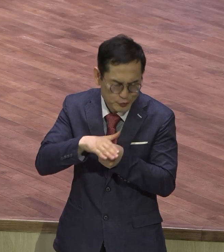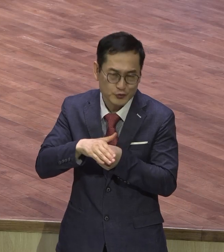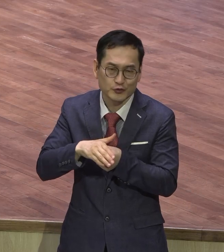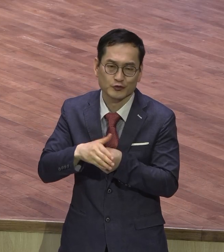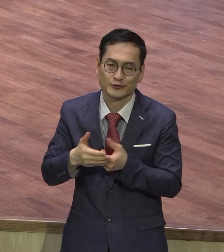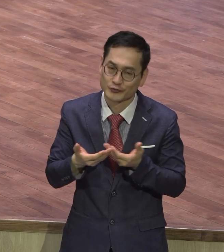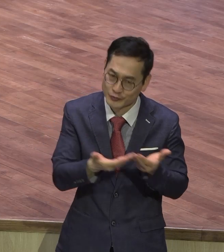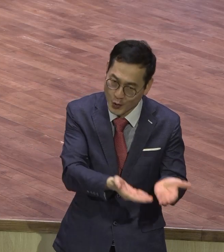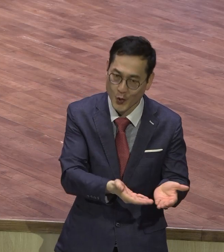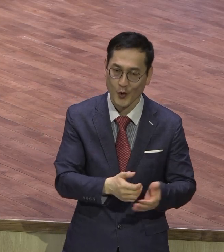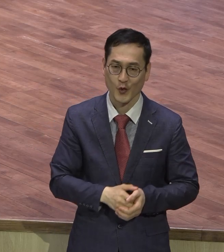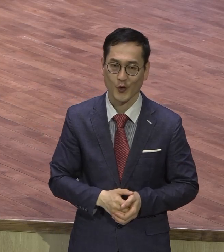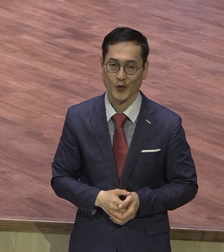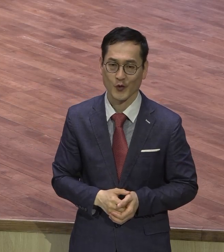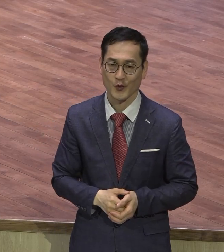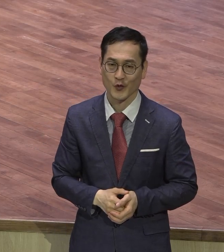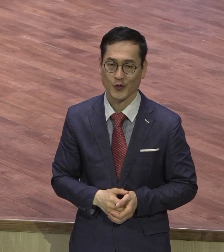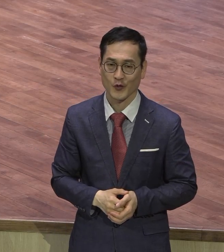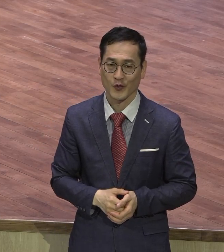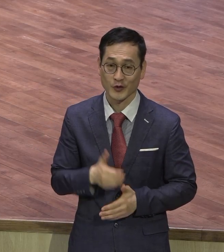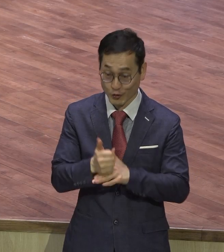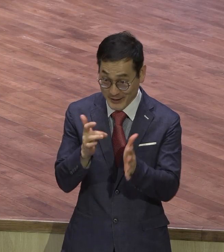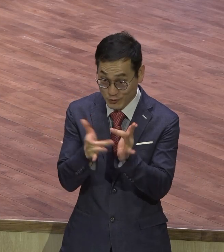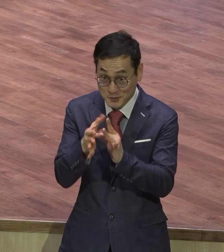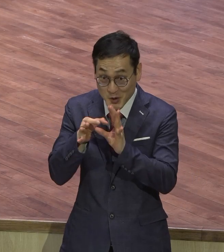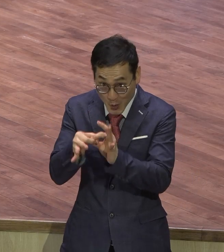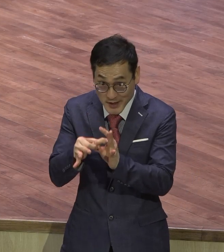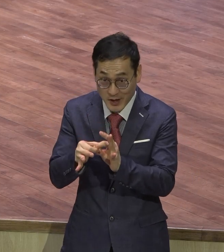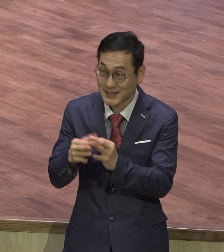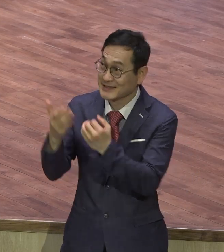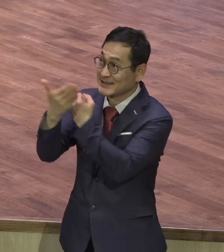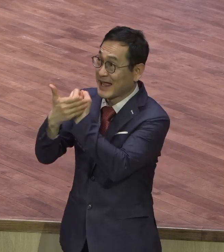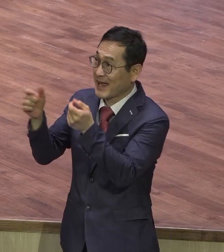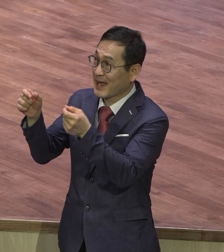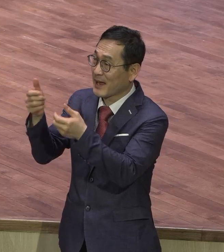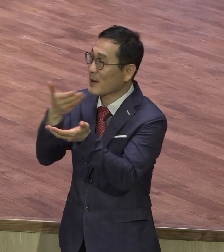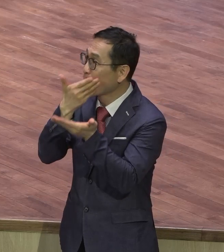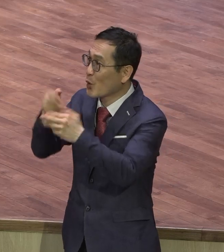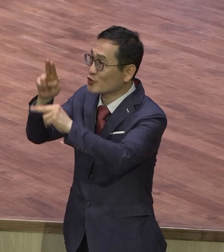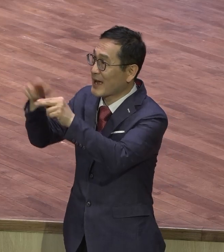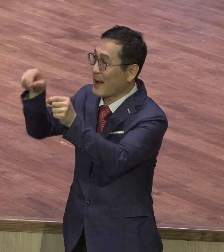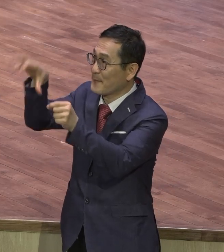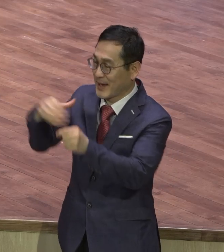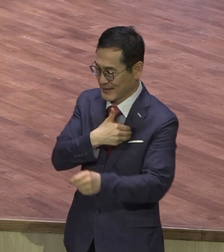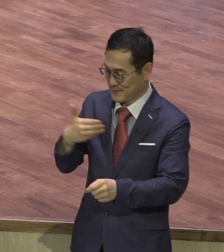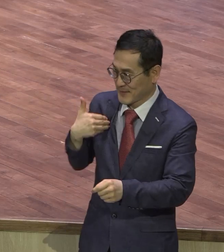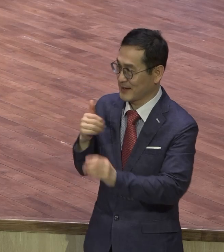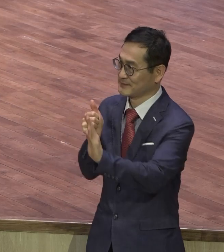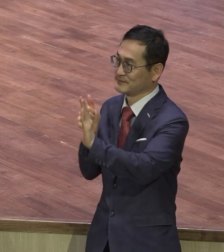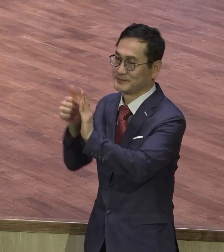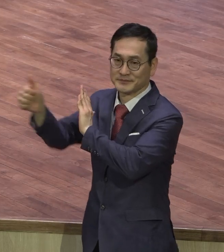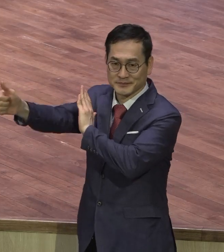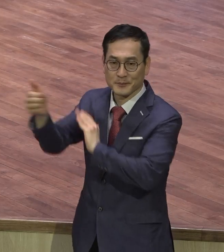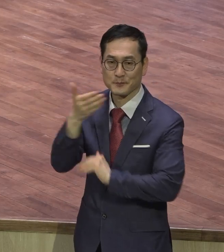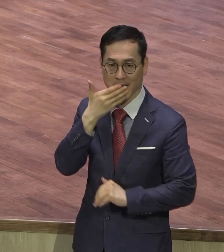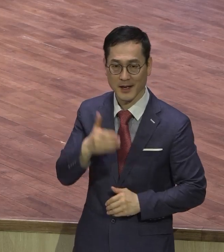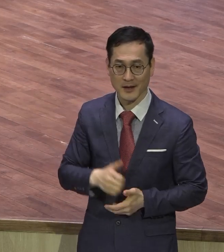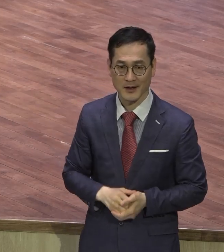위하여 은혜의 보좌 앞에 어떻게 해요? 담대히 나가나니라. 담대히 나간다. 은혜의 보좌 하나님 앞에